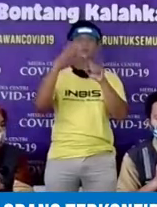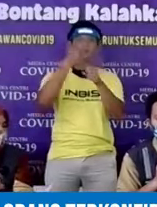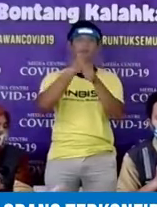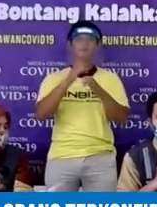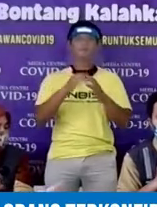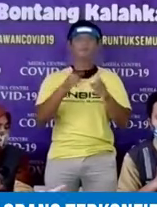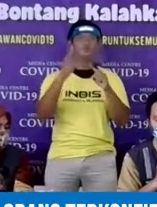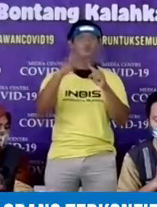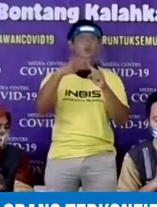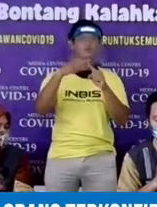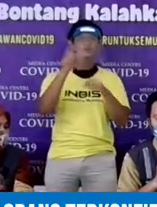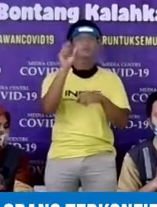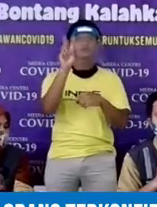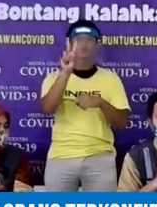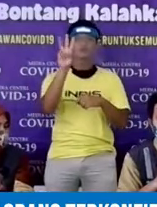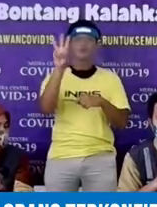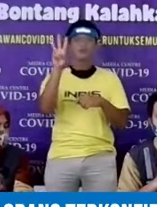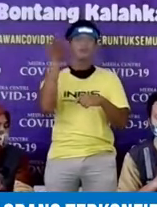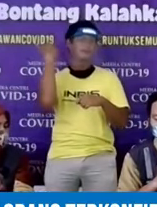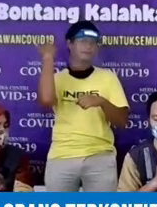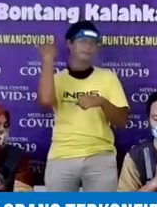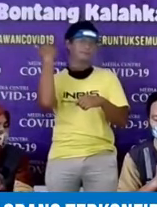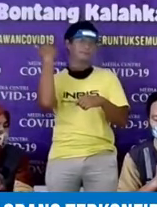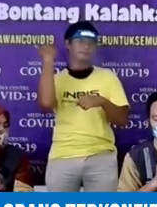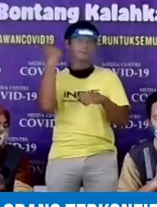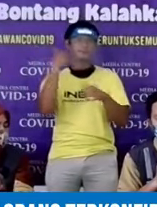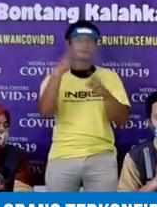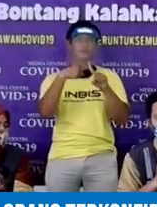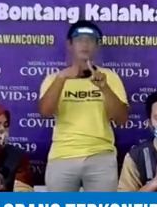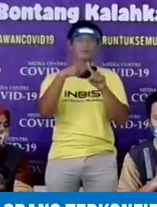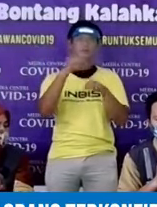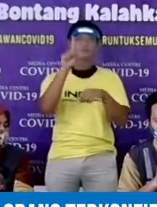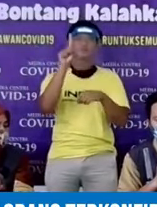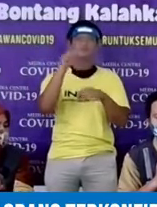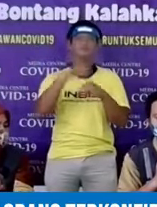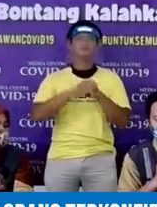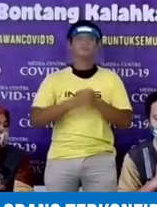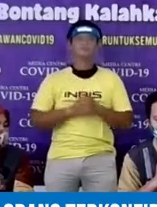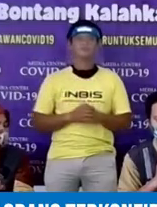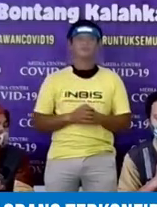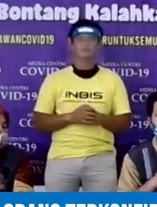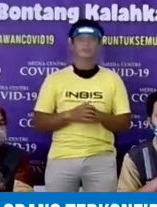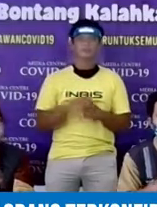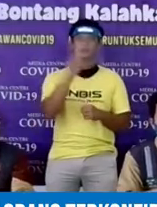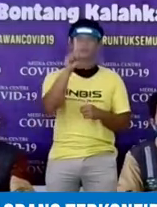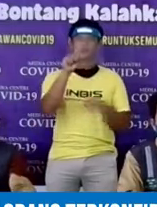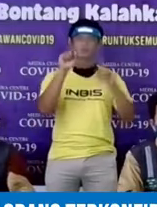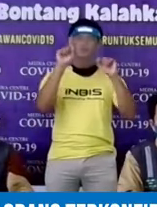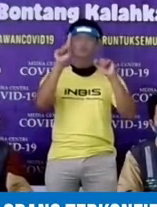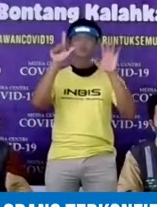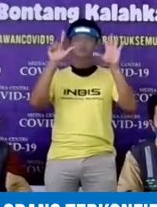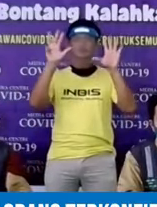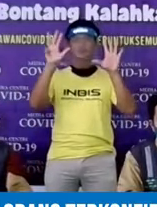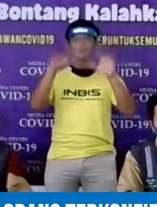23 atau hari minggu kemarin jika ada kasus itu dengan kasus status 179 gtg